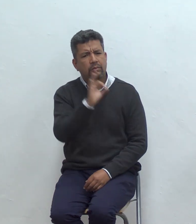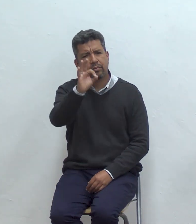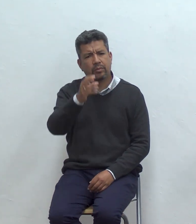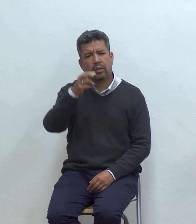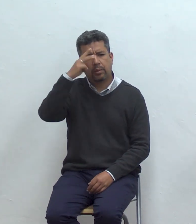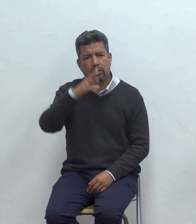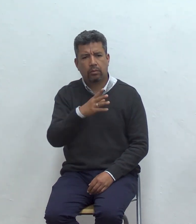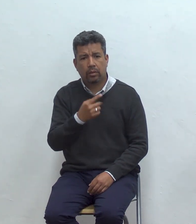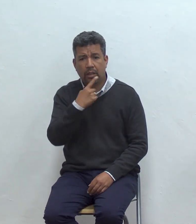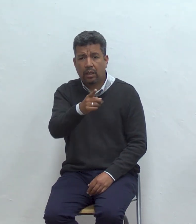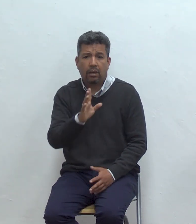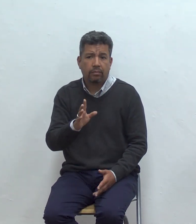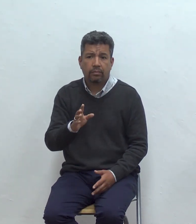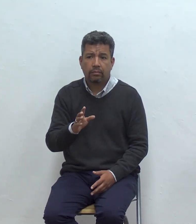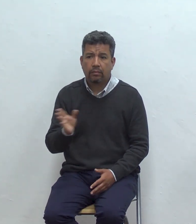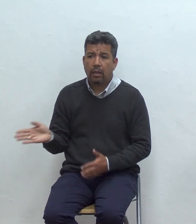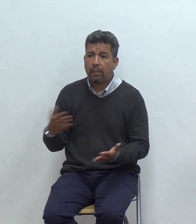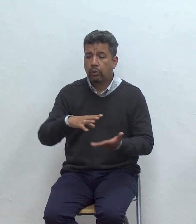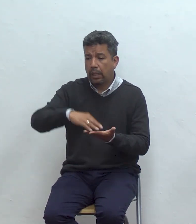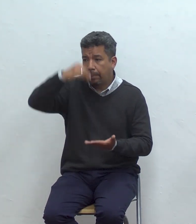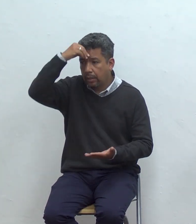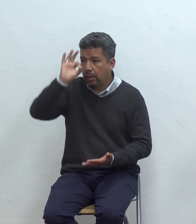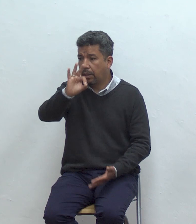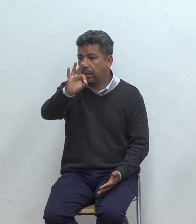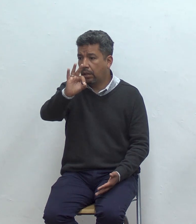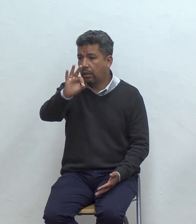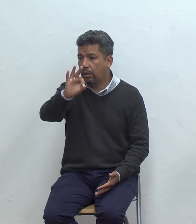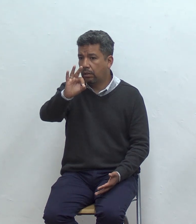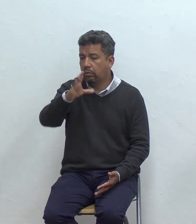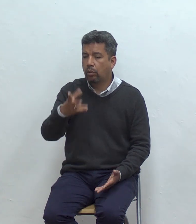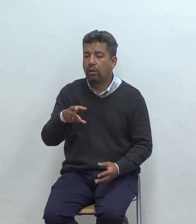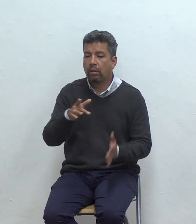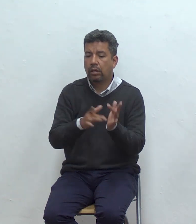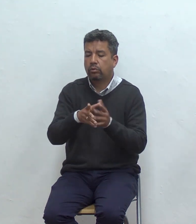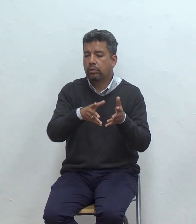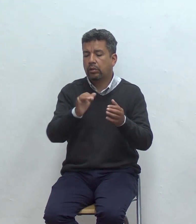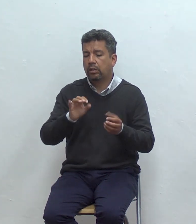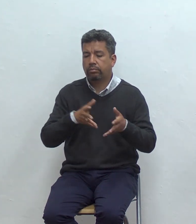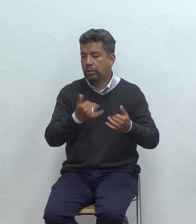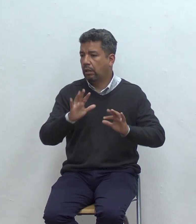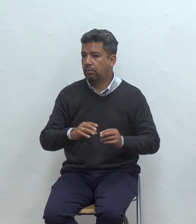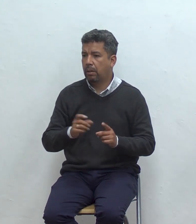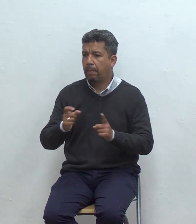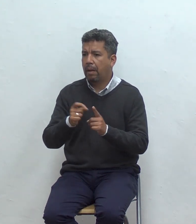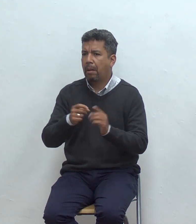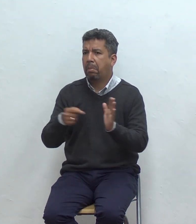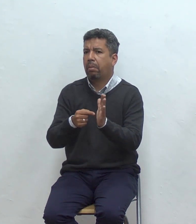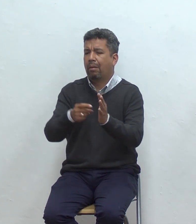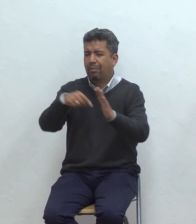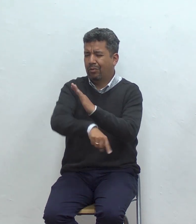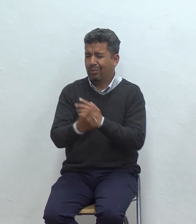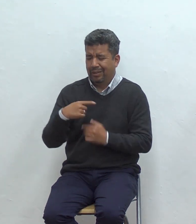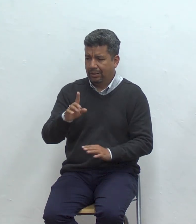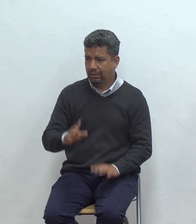México? Y pues diga simplemente, vamos a aprender a predicar como Jesús predicó y enseñó, ya. Para que no colocar exégesis y hermenéutica.